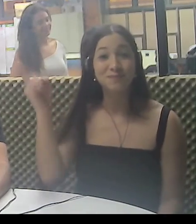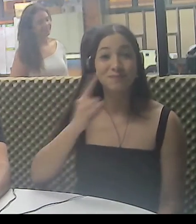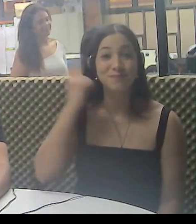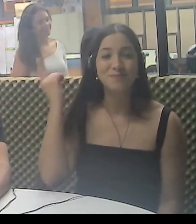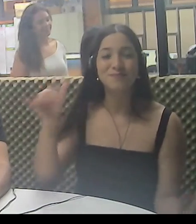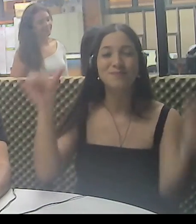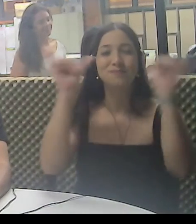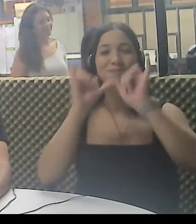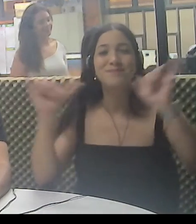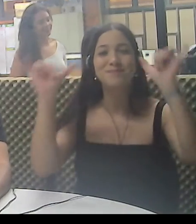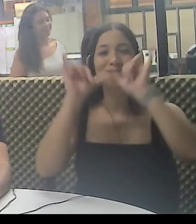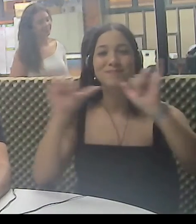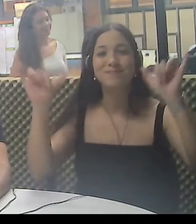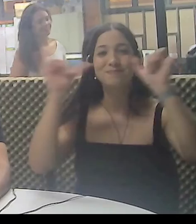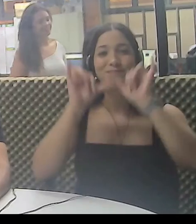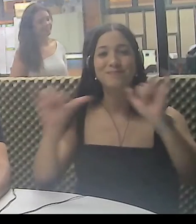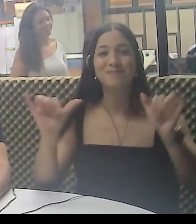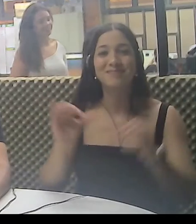Giro de